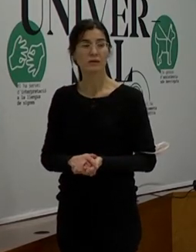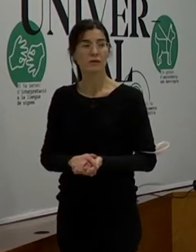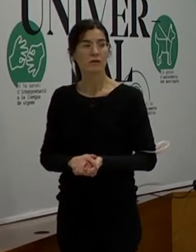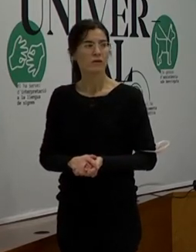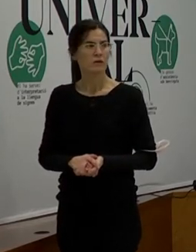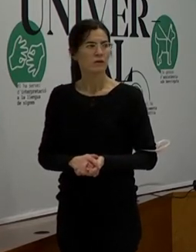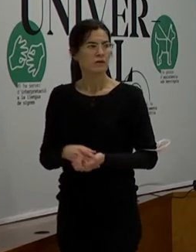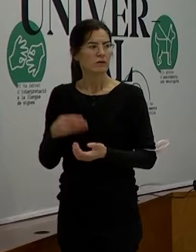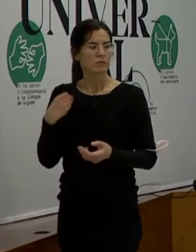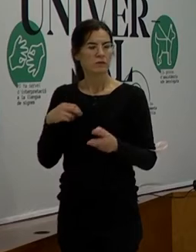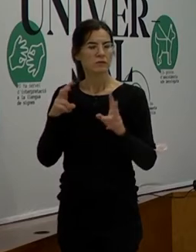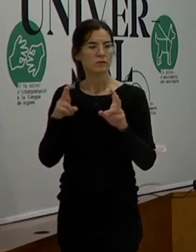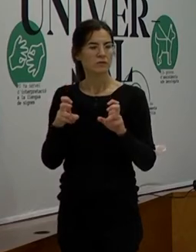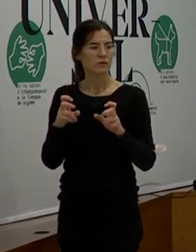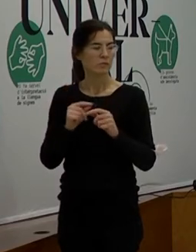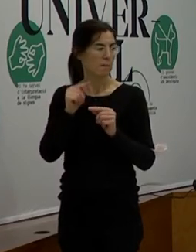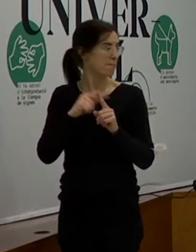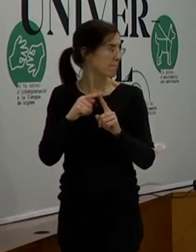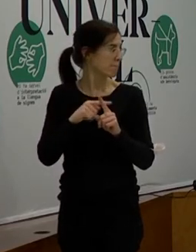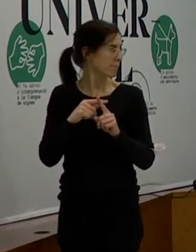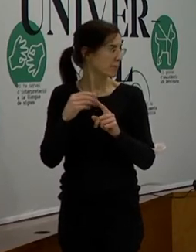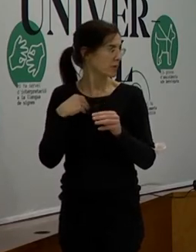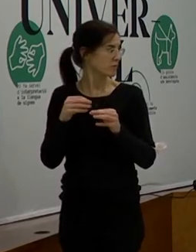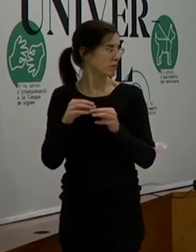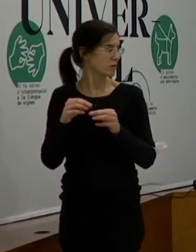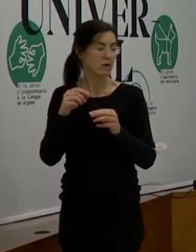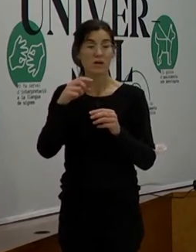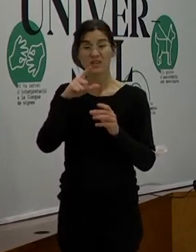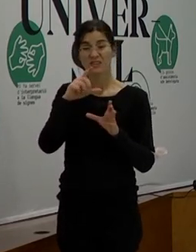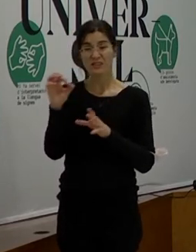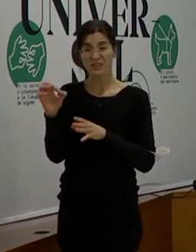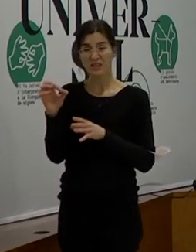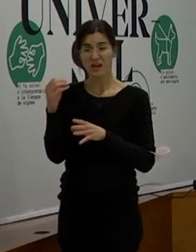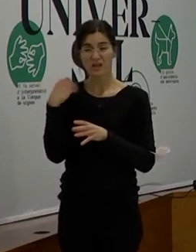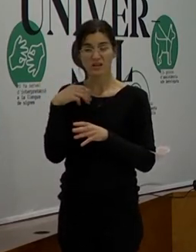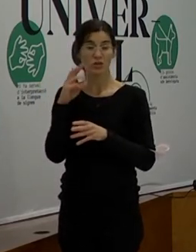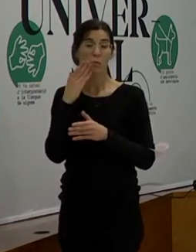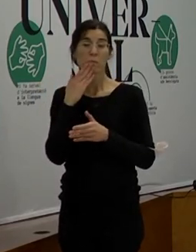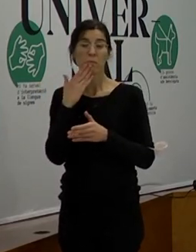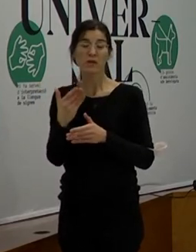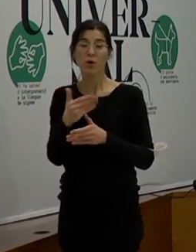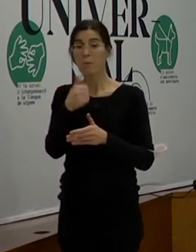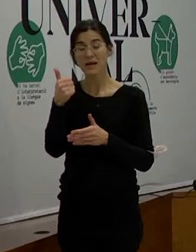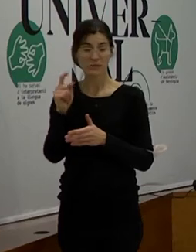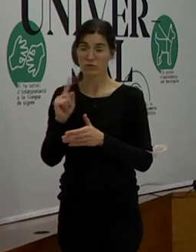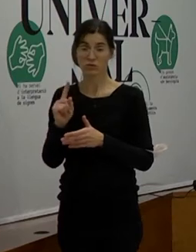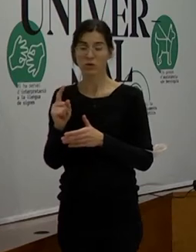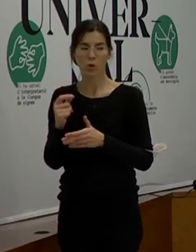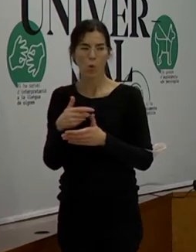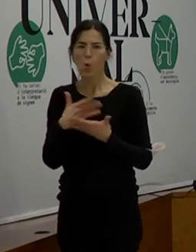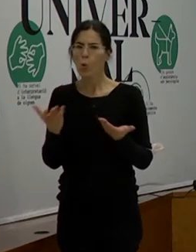La mesura, per favor, 1,20 m x 70 m. No et demano res més.